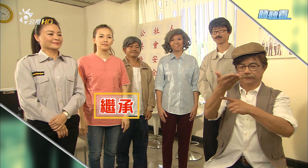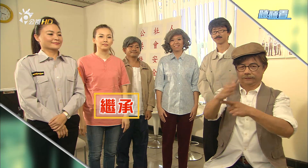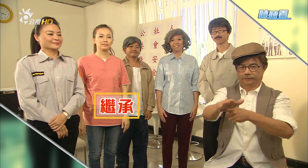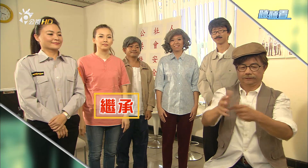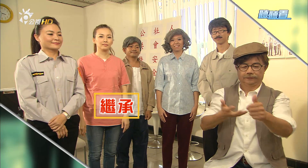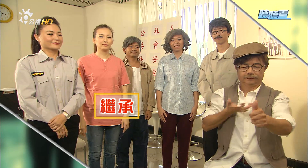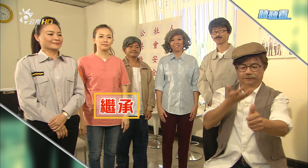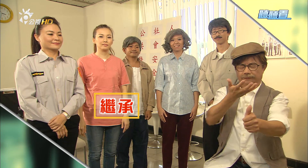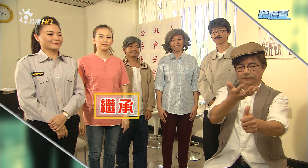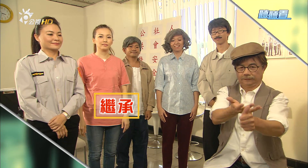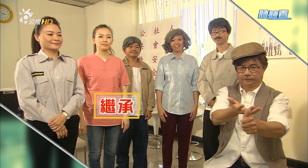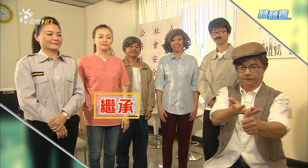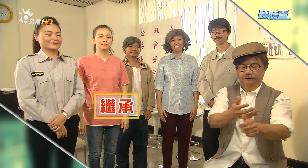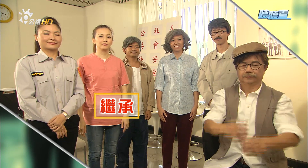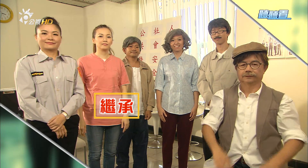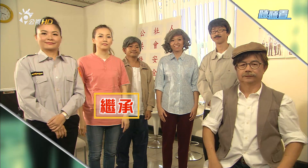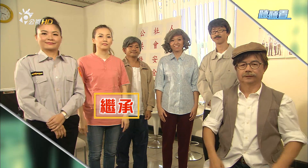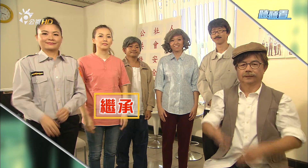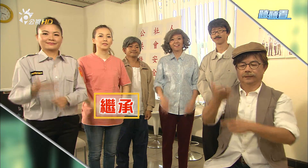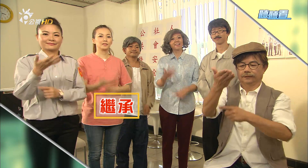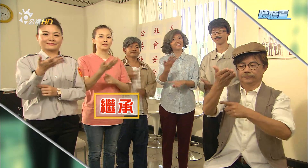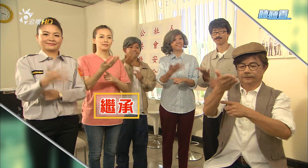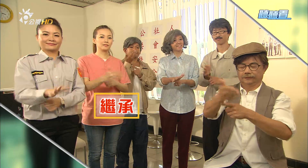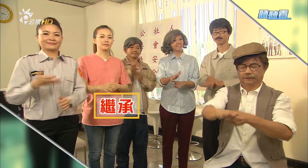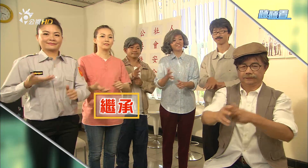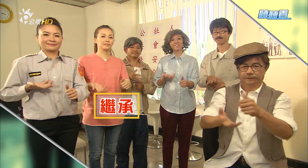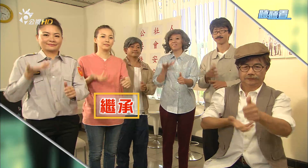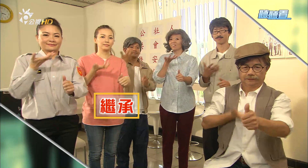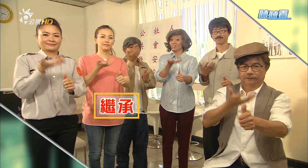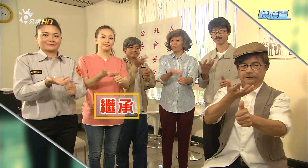继承 继承